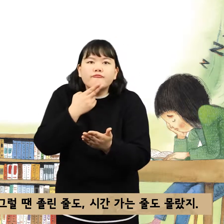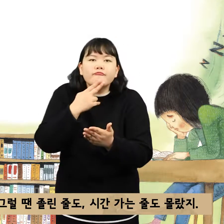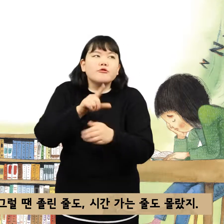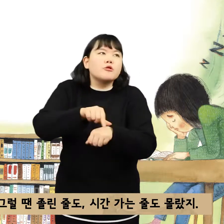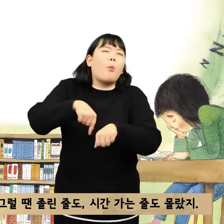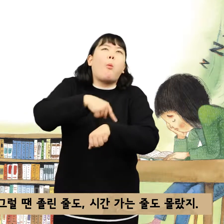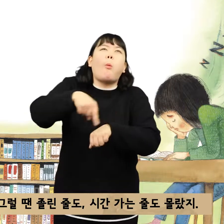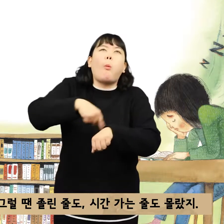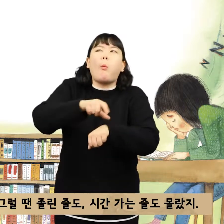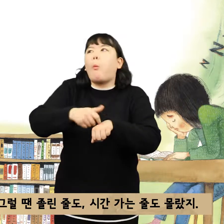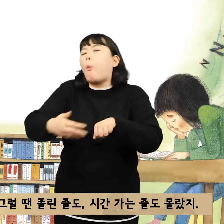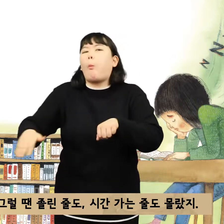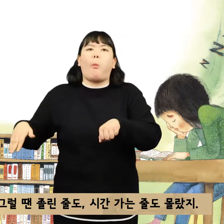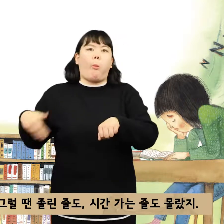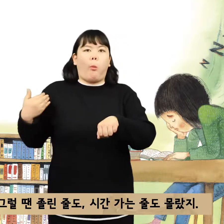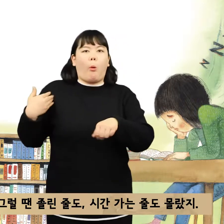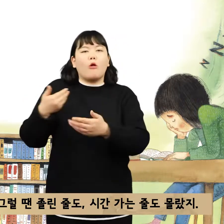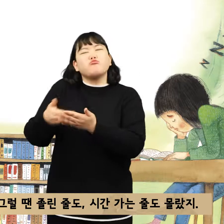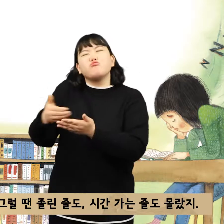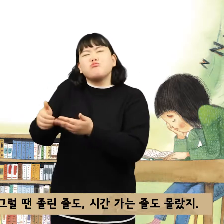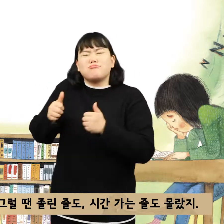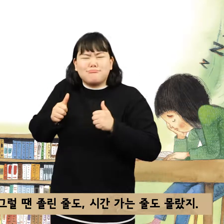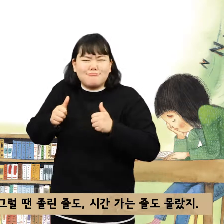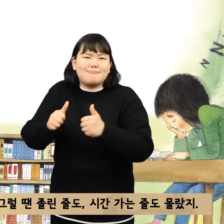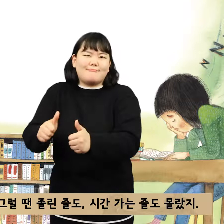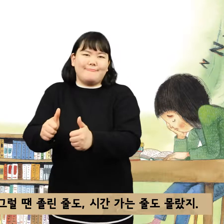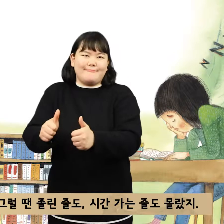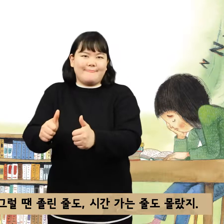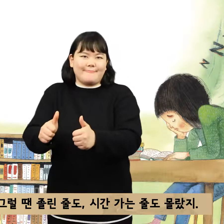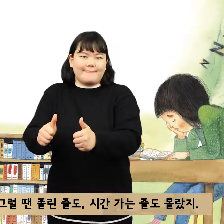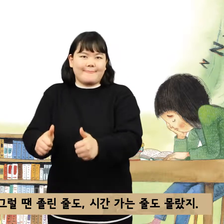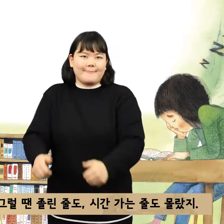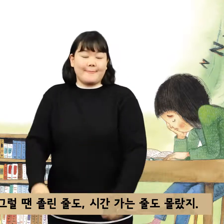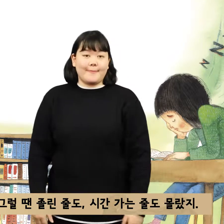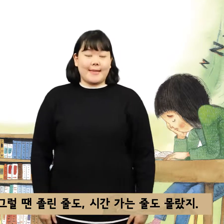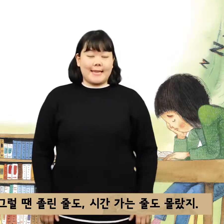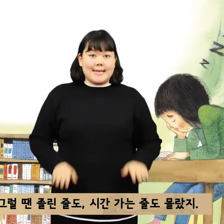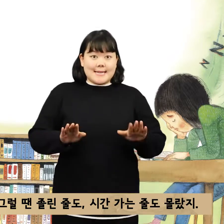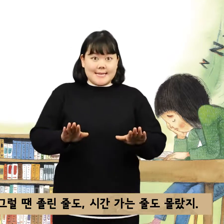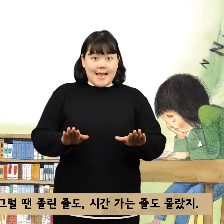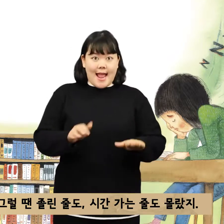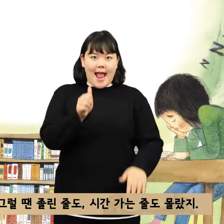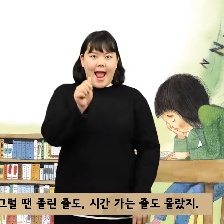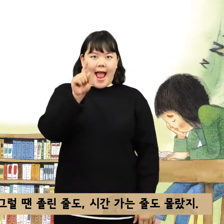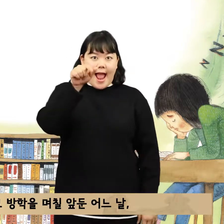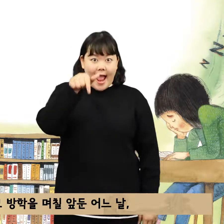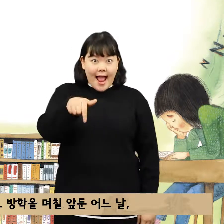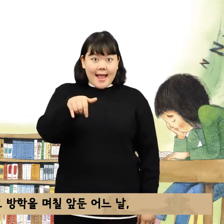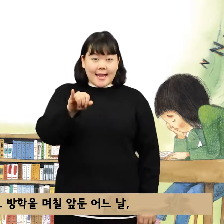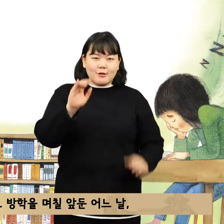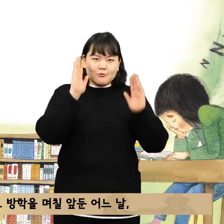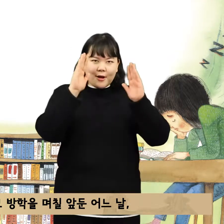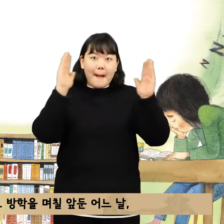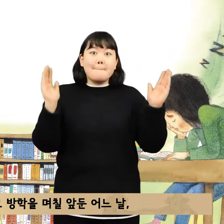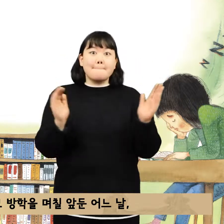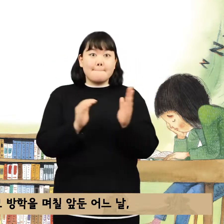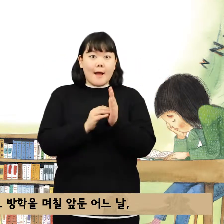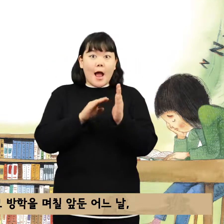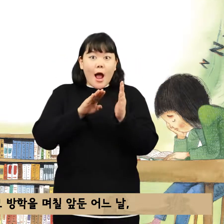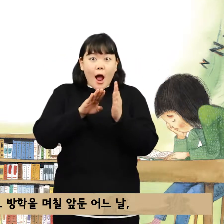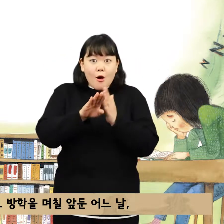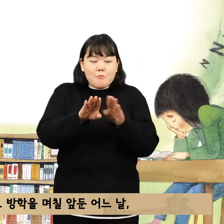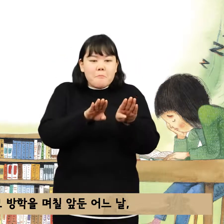희한하게도 그럴 땐 졸린 줄도 시간 가는 줄도 몰랐지. 한 학기가